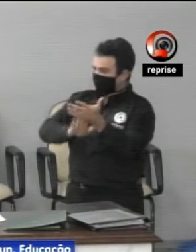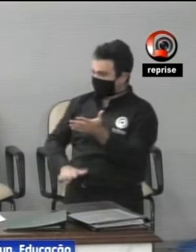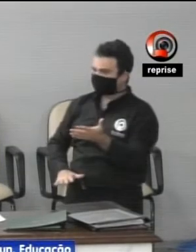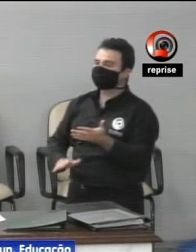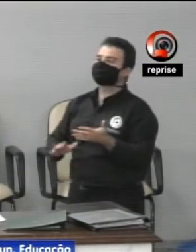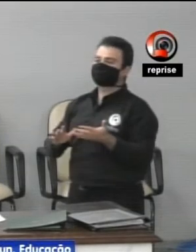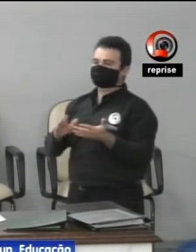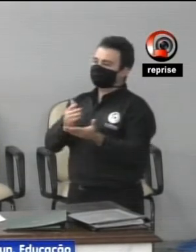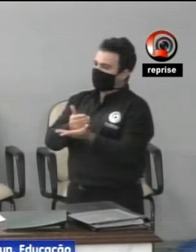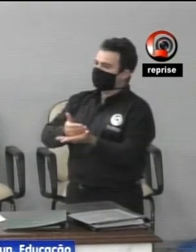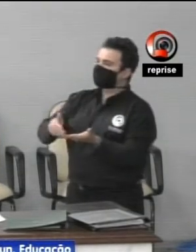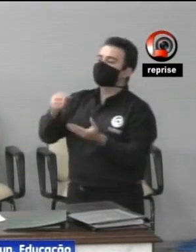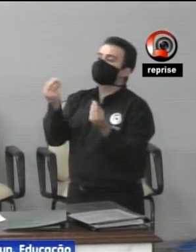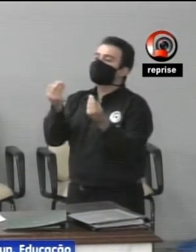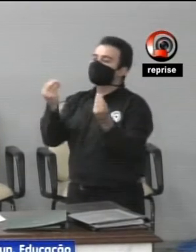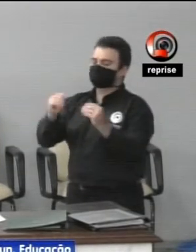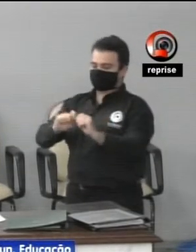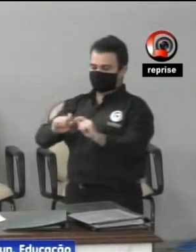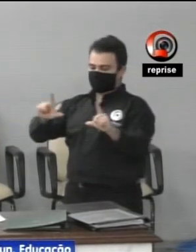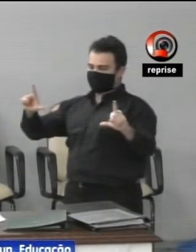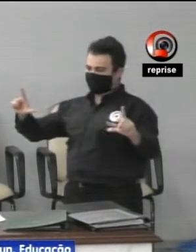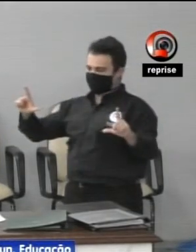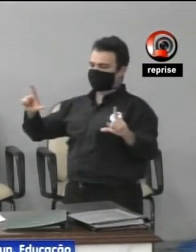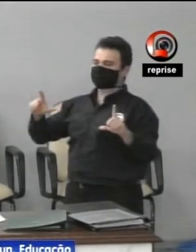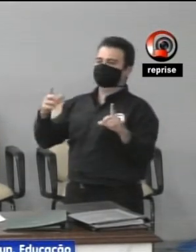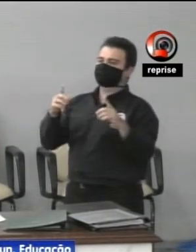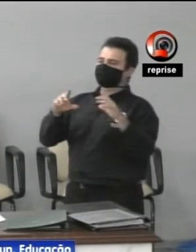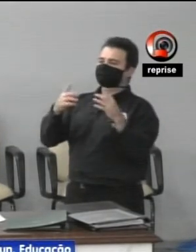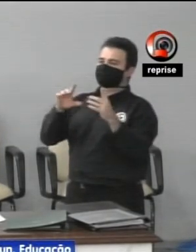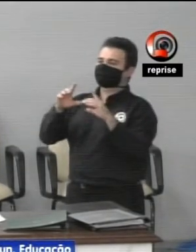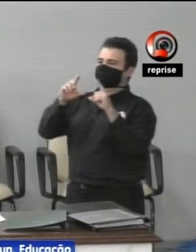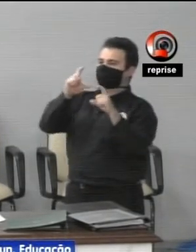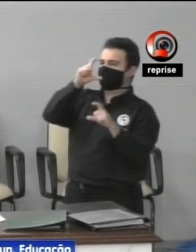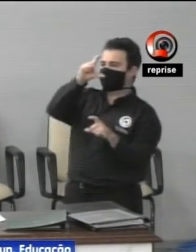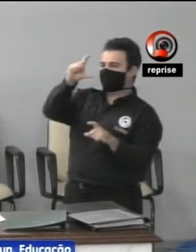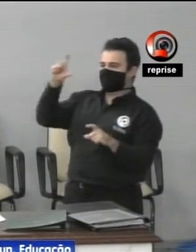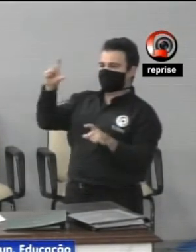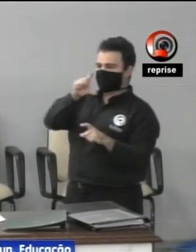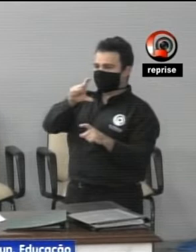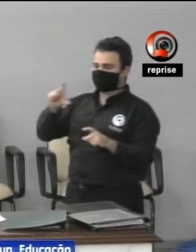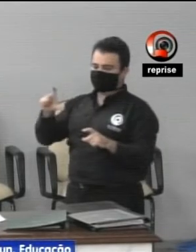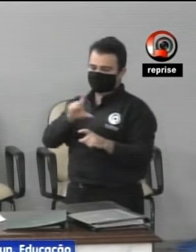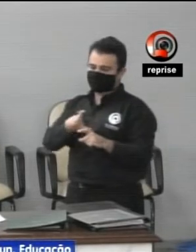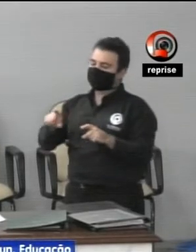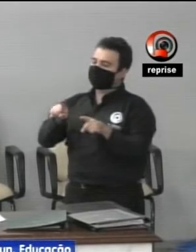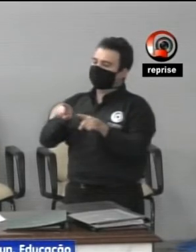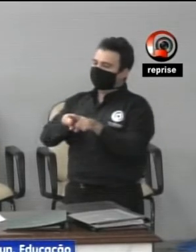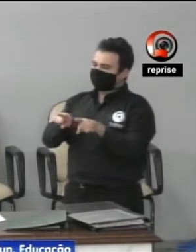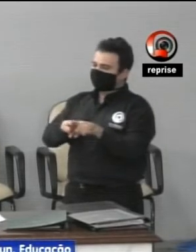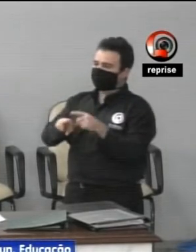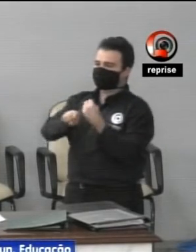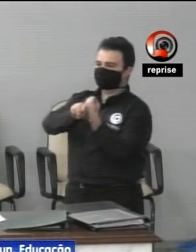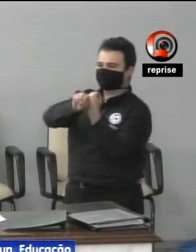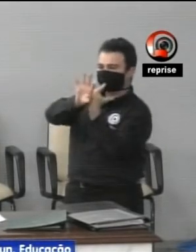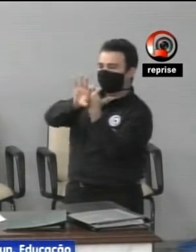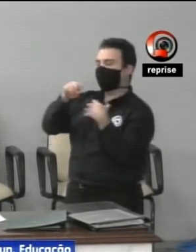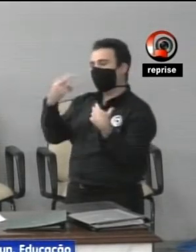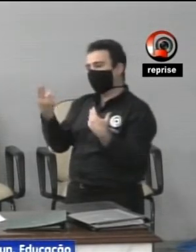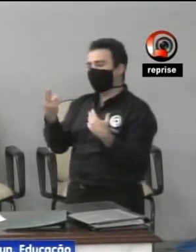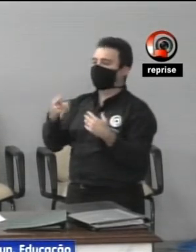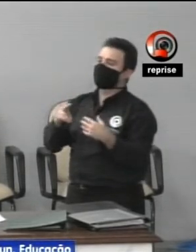de aula, via Google, através de e-mails corporativos e utilização do Meet. Hoje nós temos